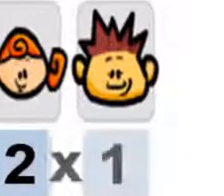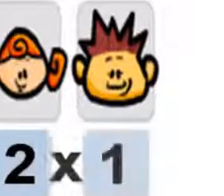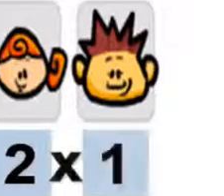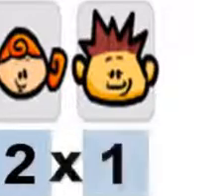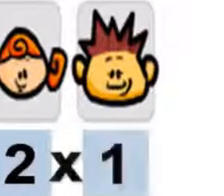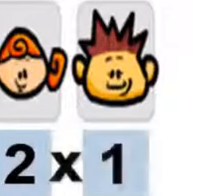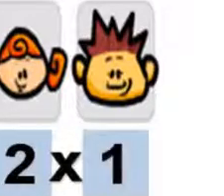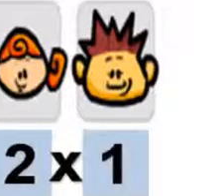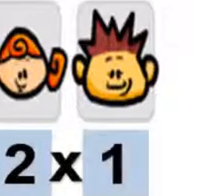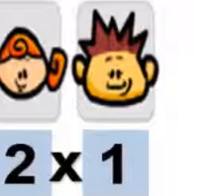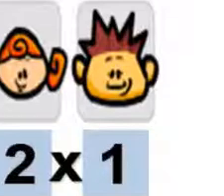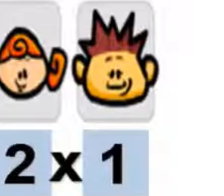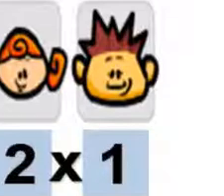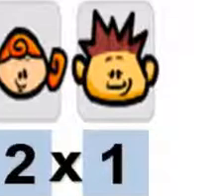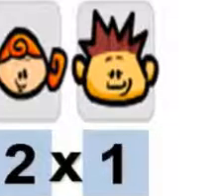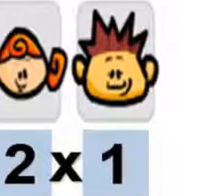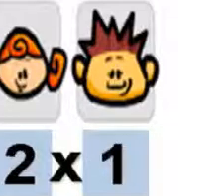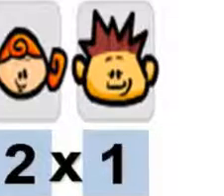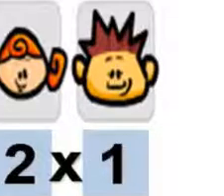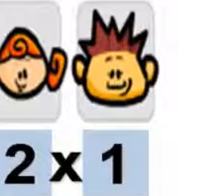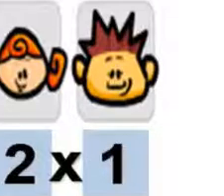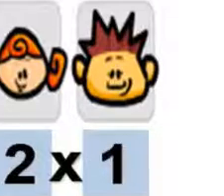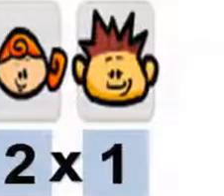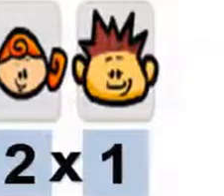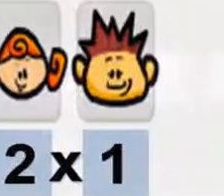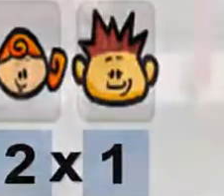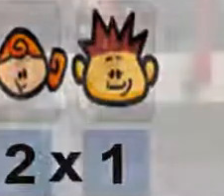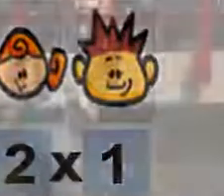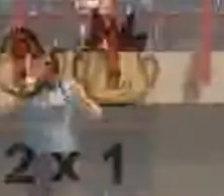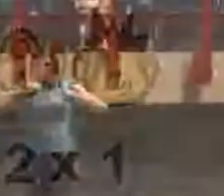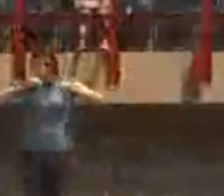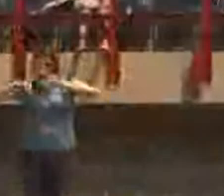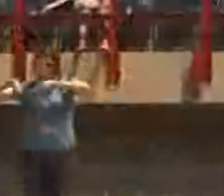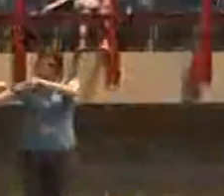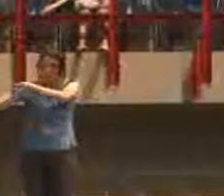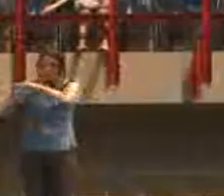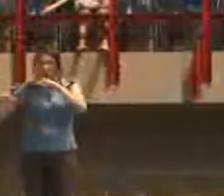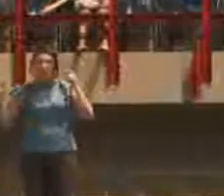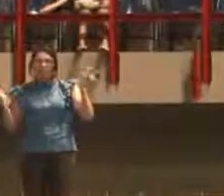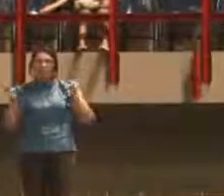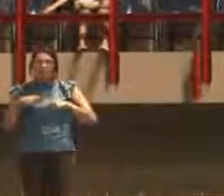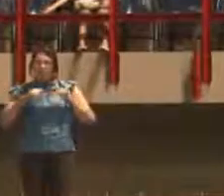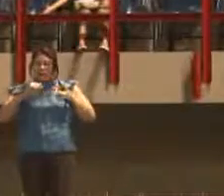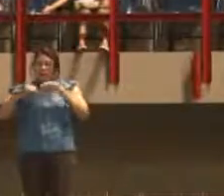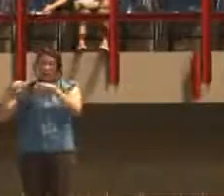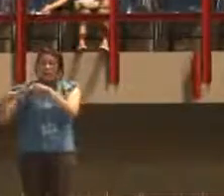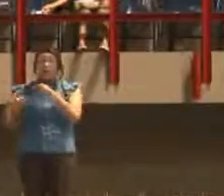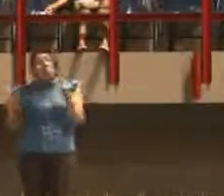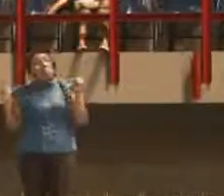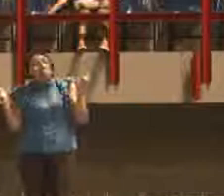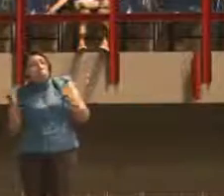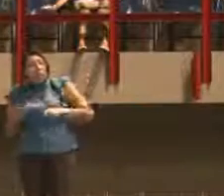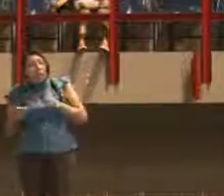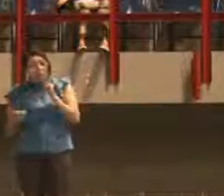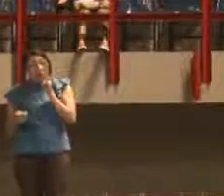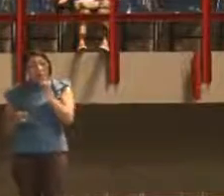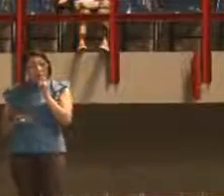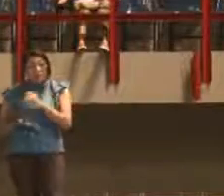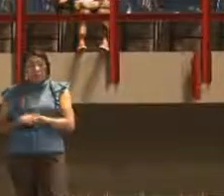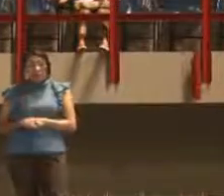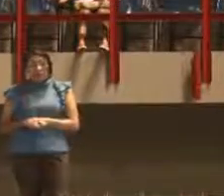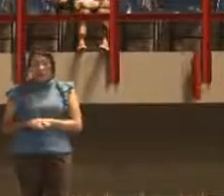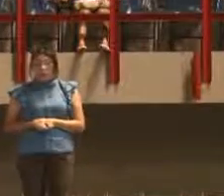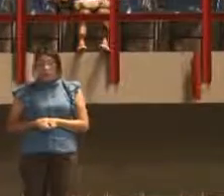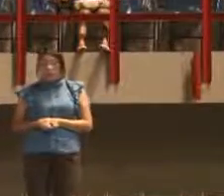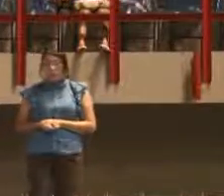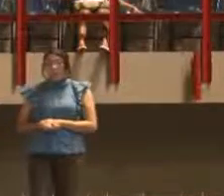multiplicar dá quanto? 120. No lugar de resolver a questão desse jeito, Eu poderia ter resolvido assim, ó, que é mais